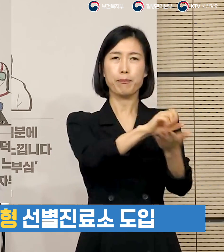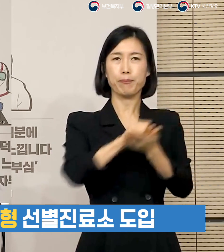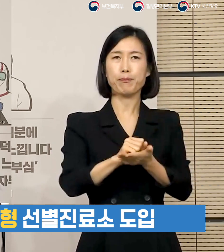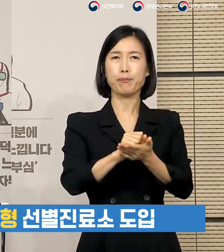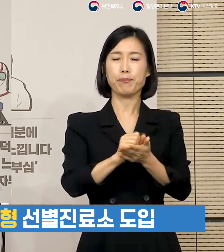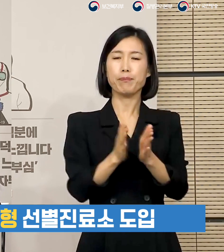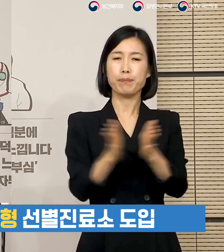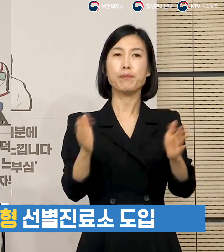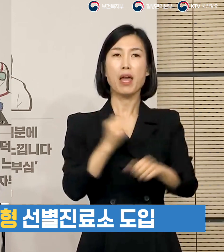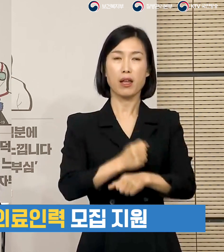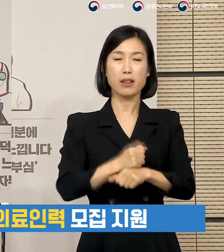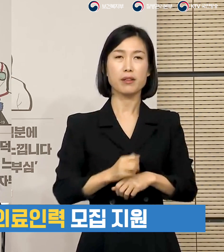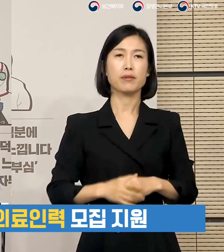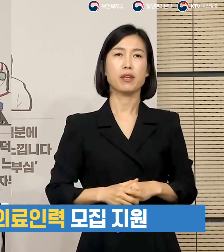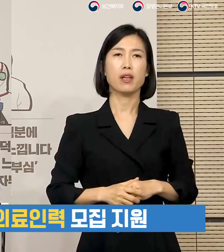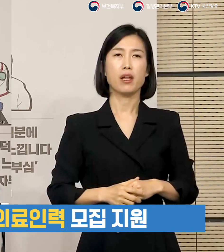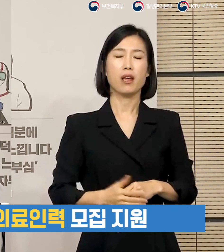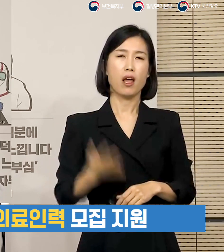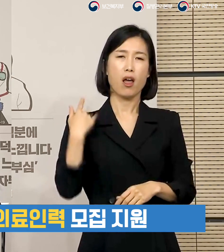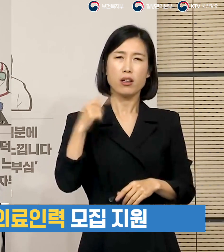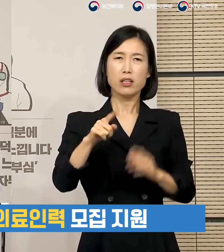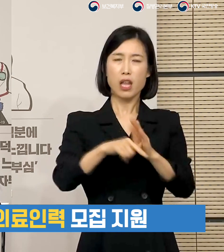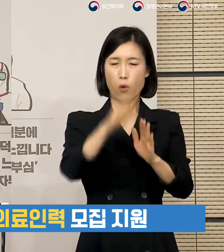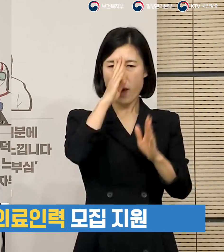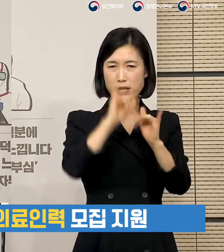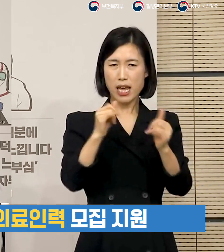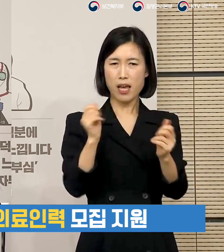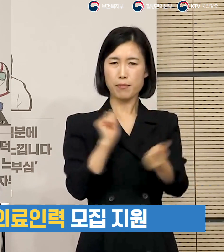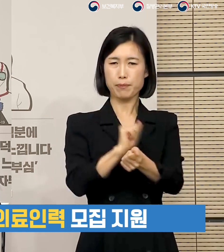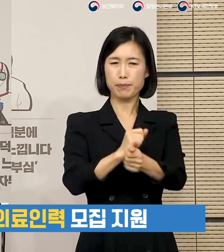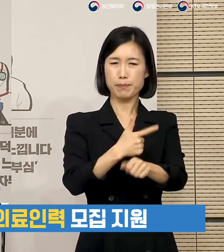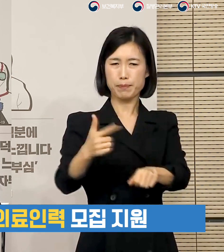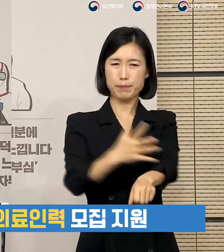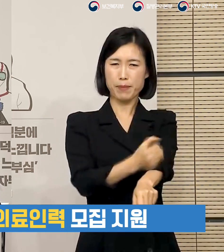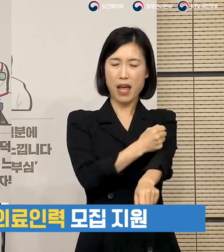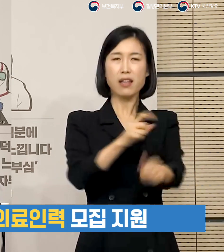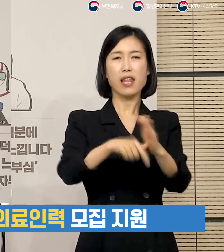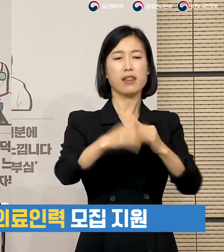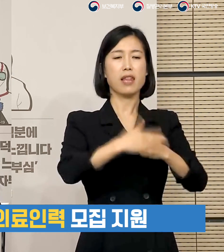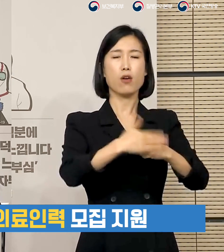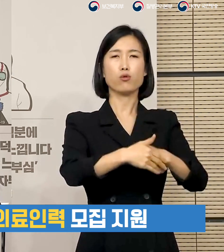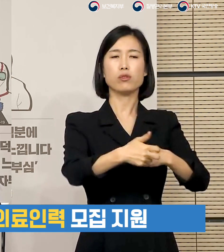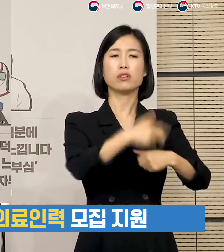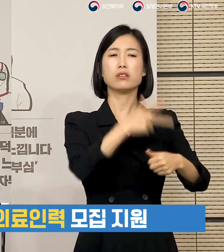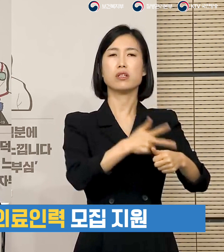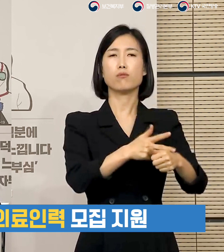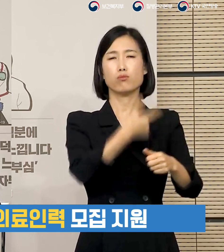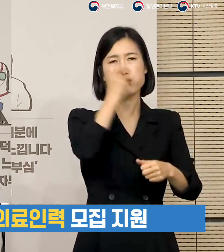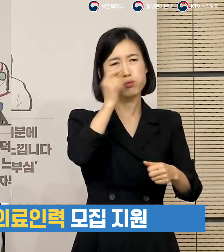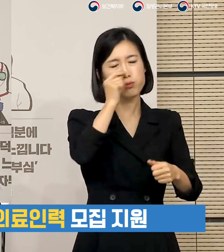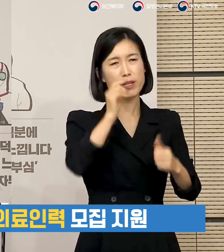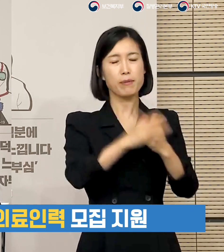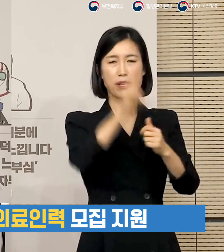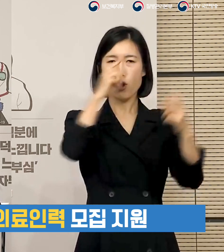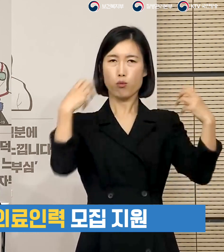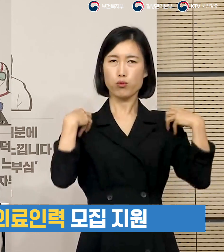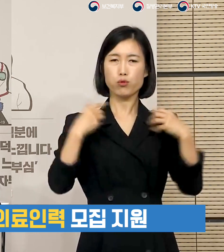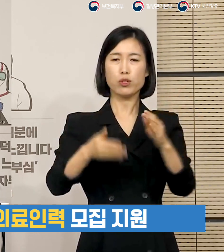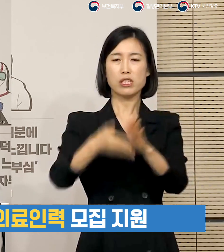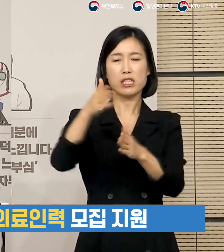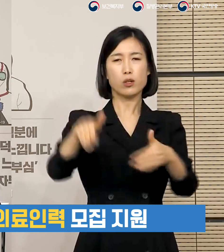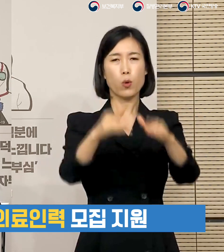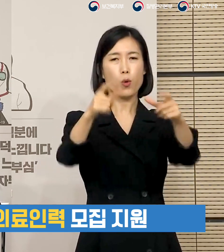도입하였습니다. 또한 급속한 환자 증가에 따라 대구 지역의 의료 인력이 부족해지자 정부와 지자체,